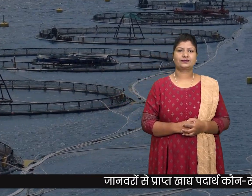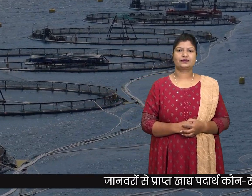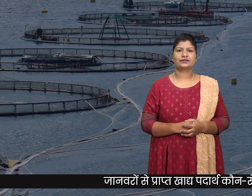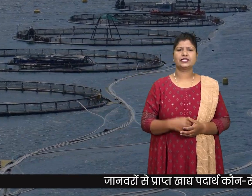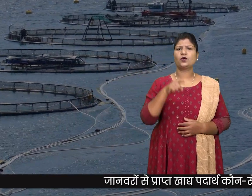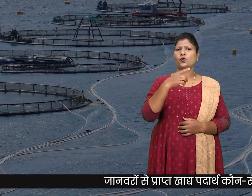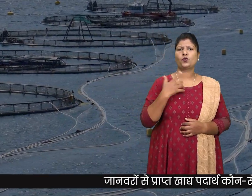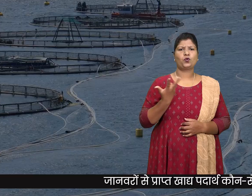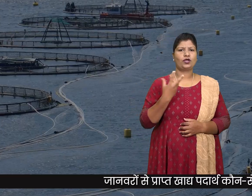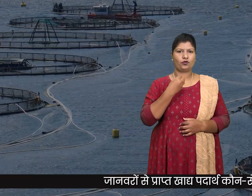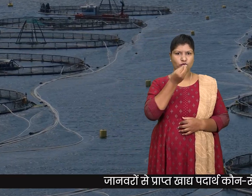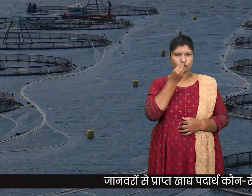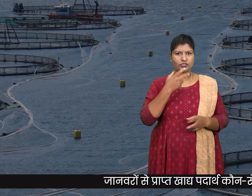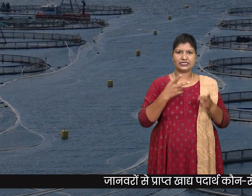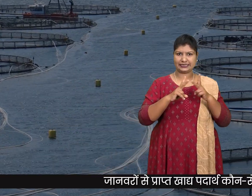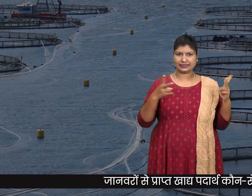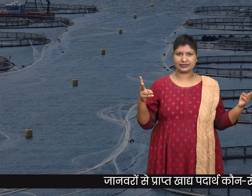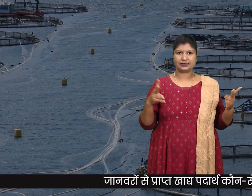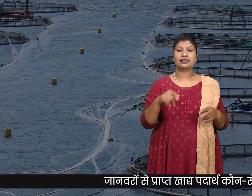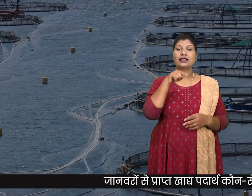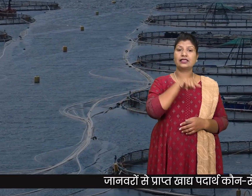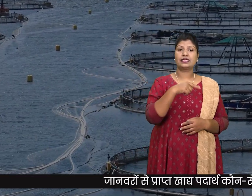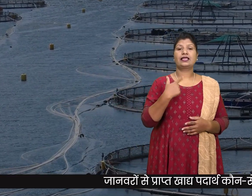जानवरों से प्राप्त खाद्य पदार्थ कौन से हैं?